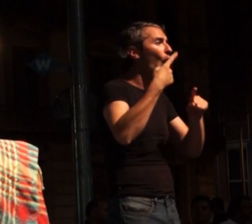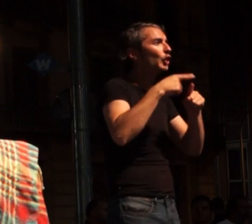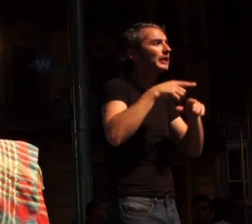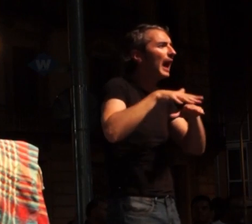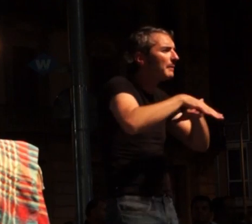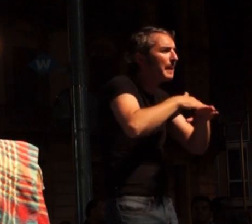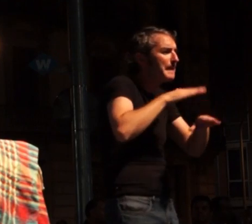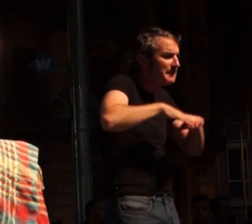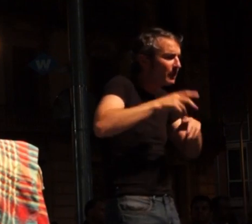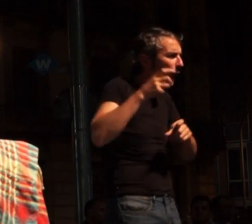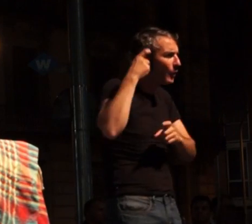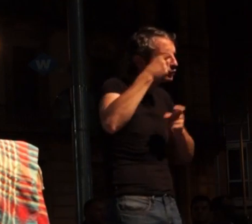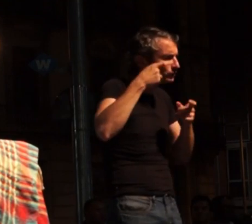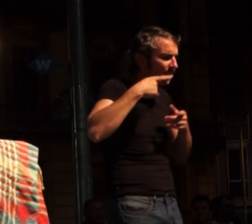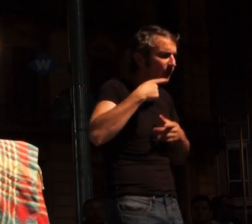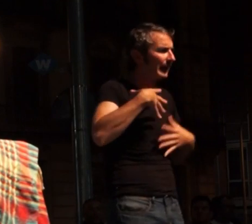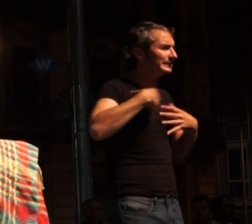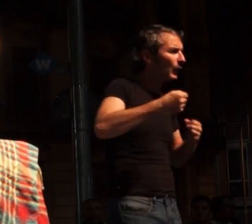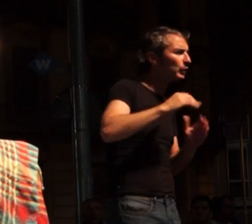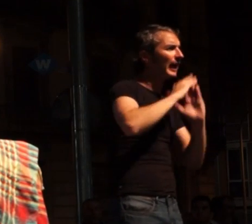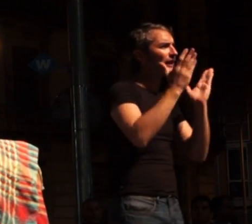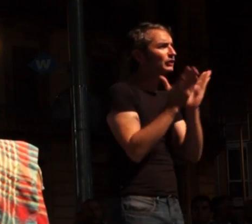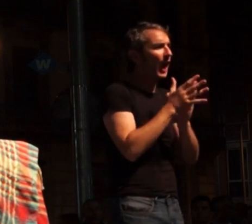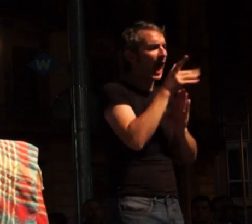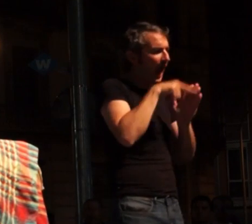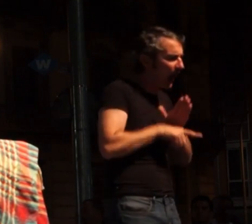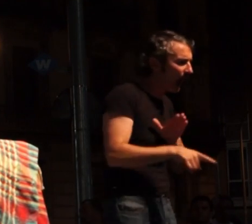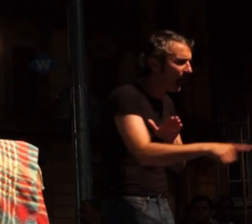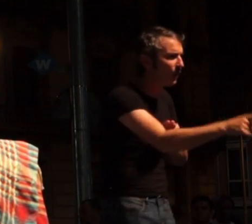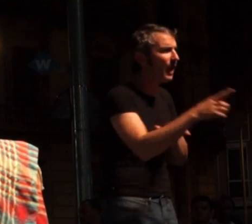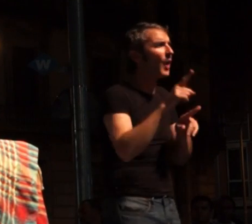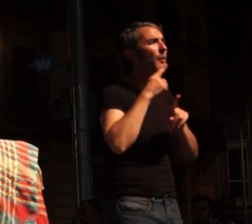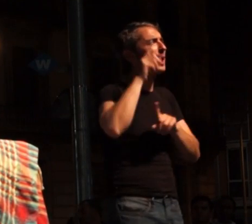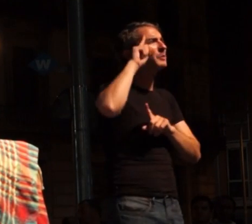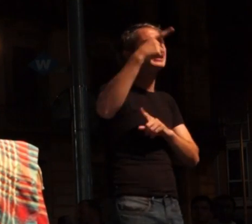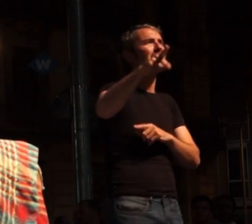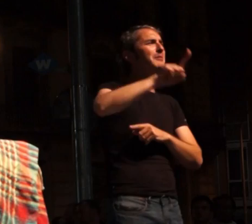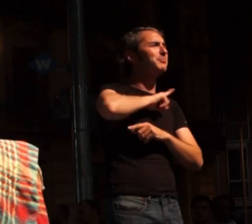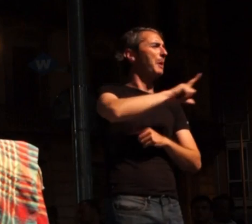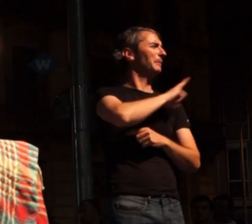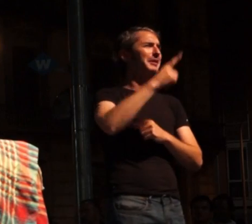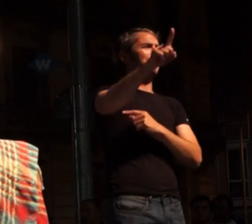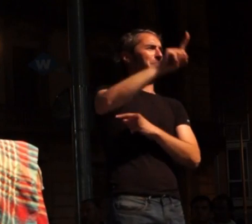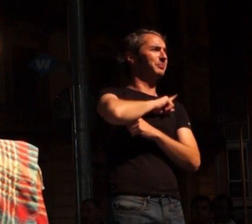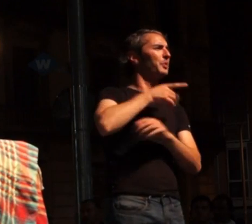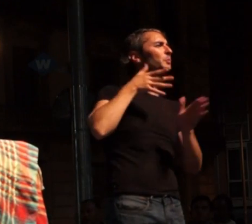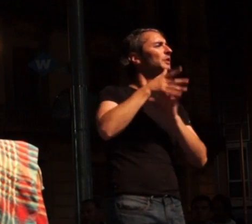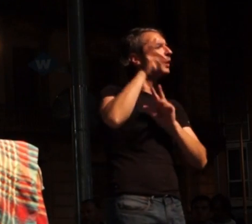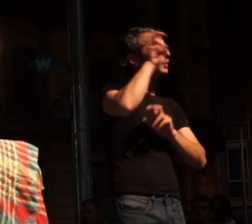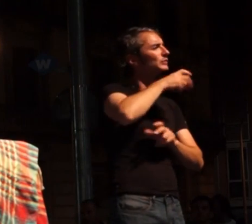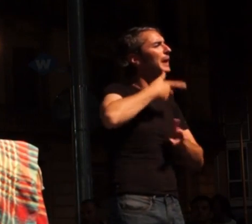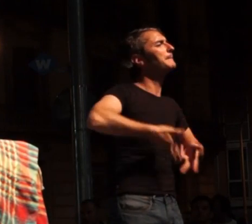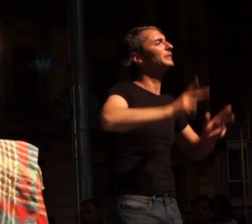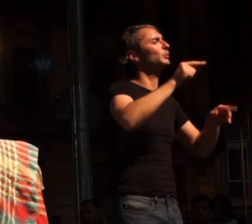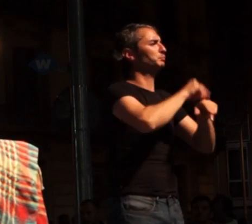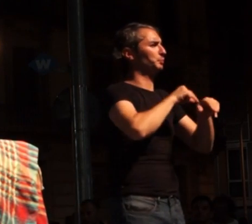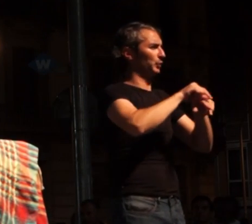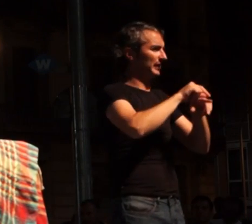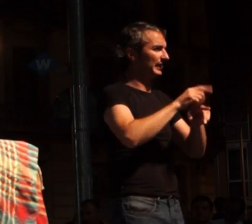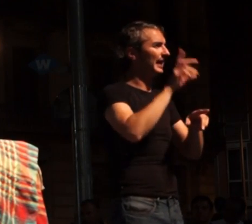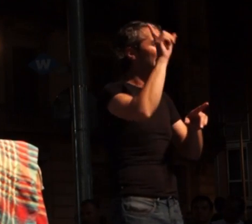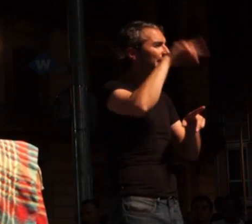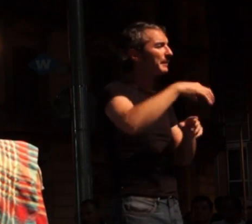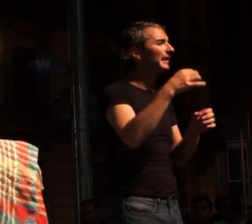el clavegueram, la salut, l'escola, contra la repressió policial i militar, per l'amnistia dels presos polítics, lluitadors